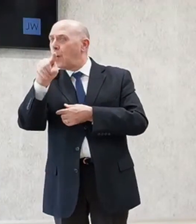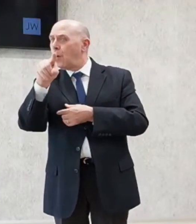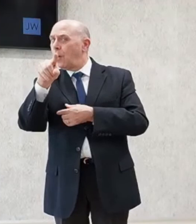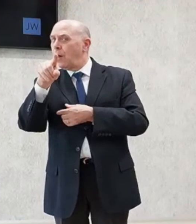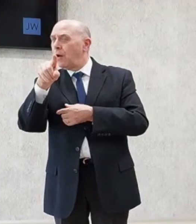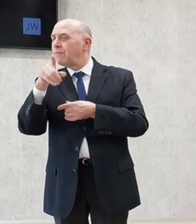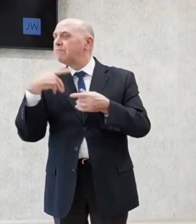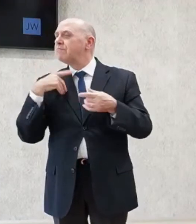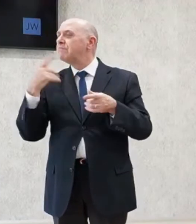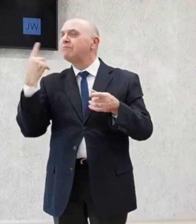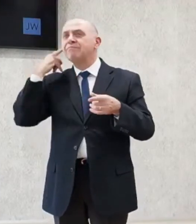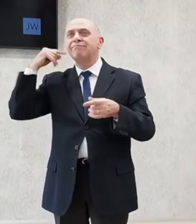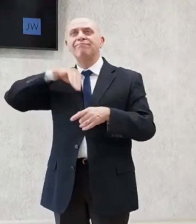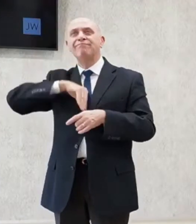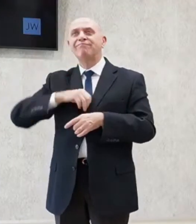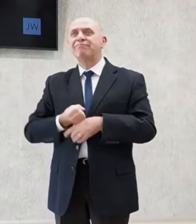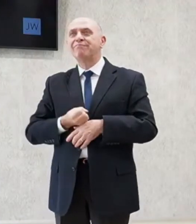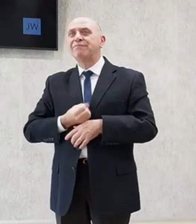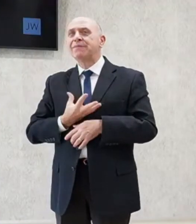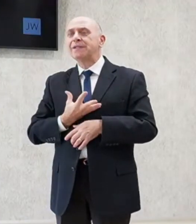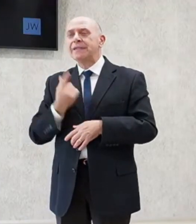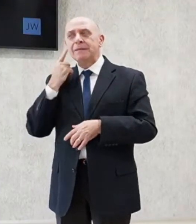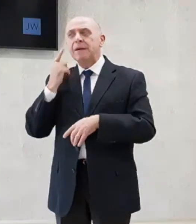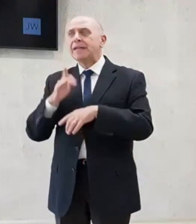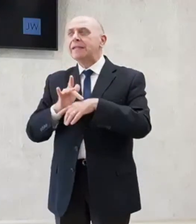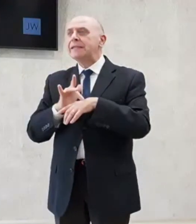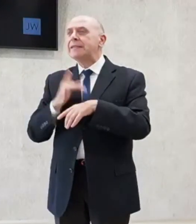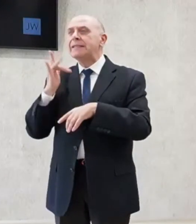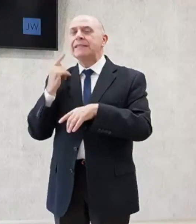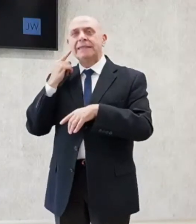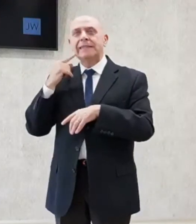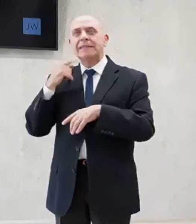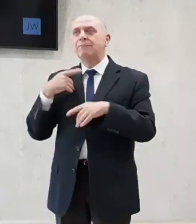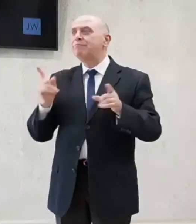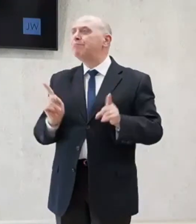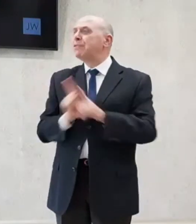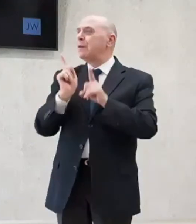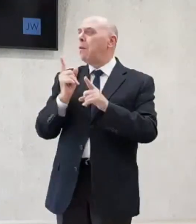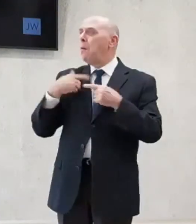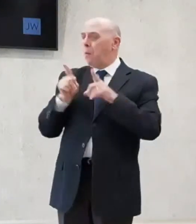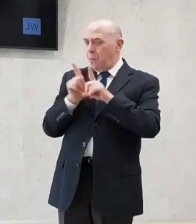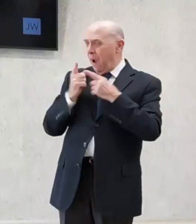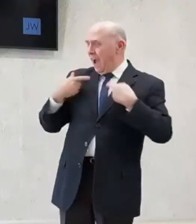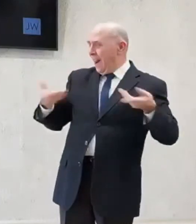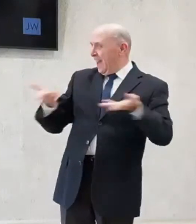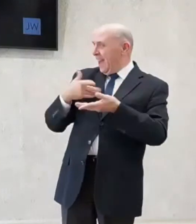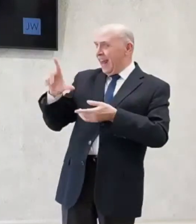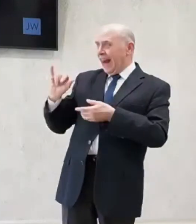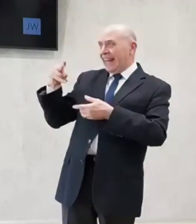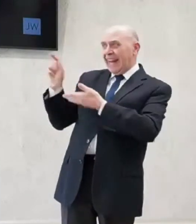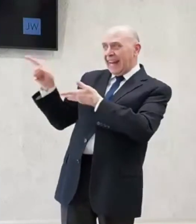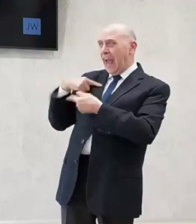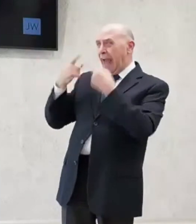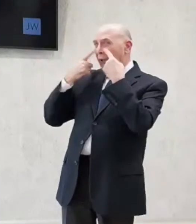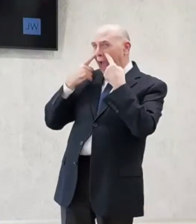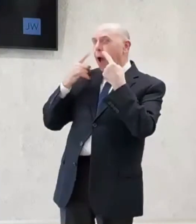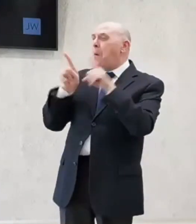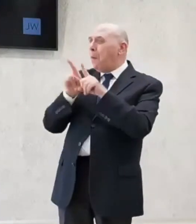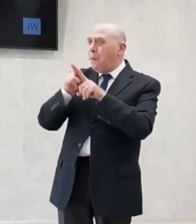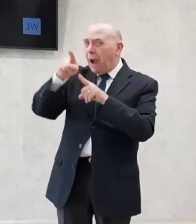stessi sentimenti per la perdita della nostra cara Lina ma mo so di provare anche i sentimenti